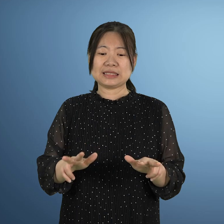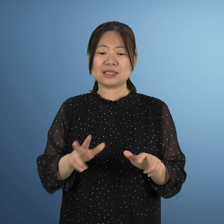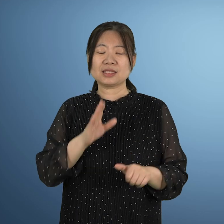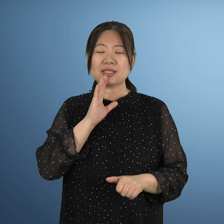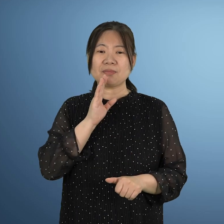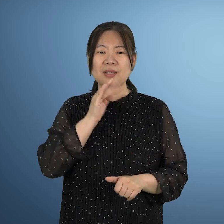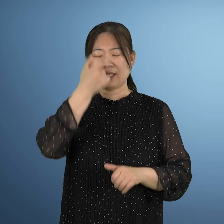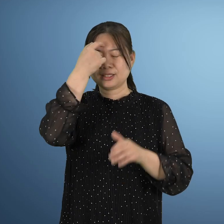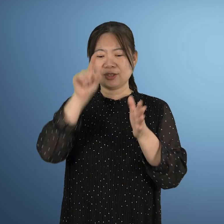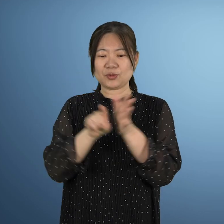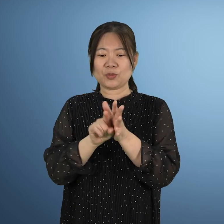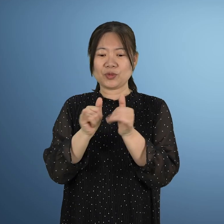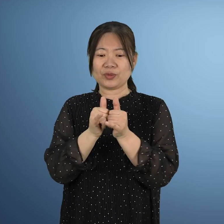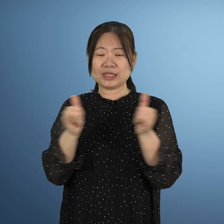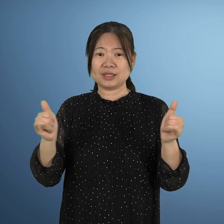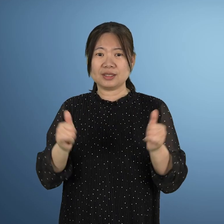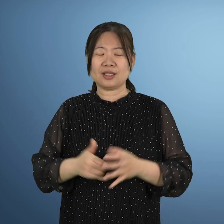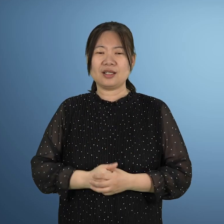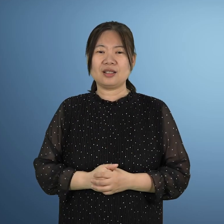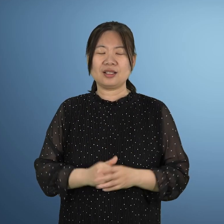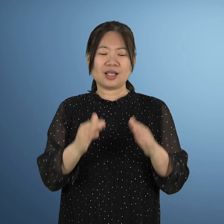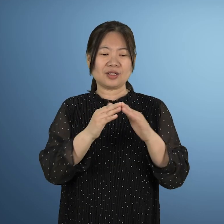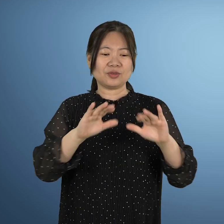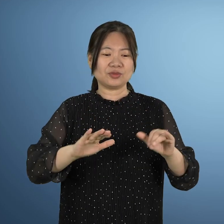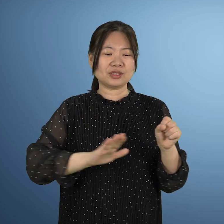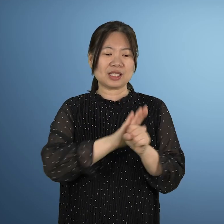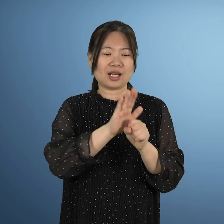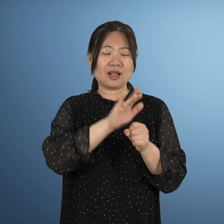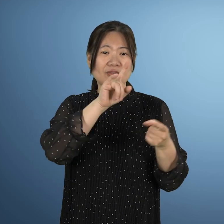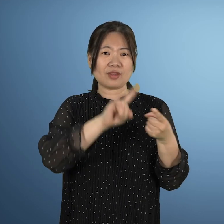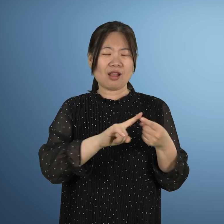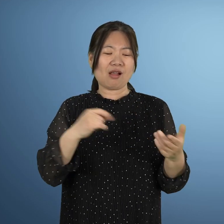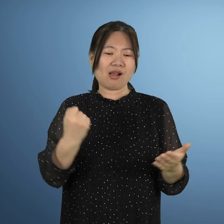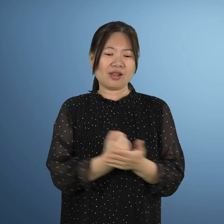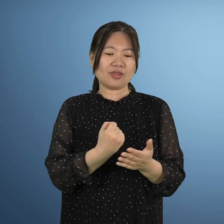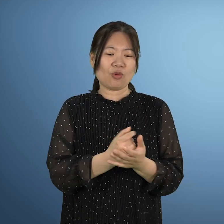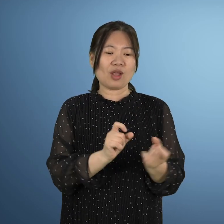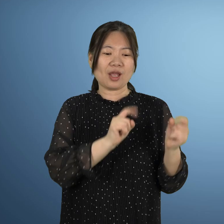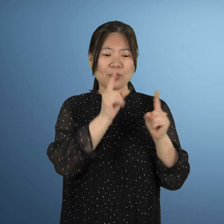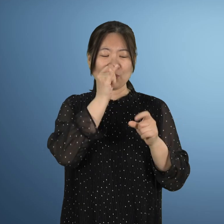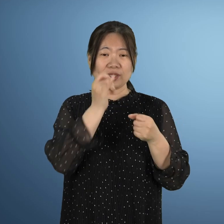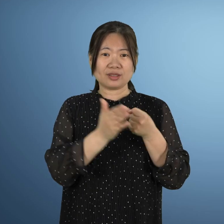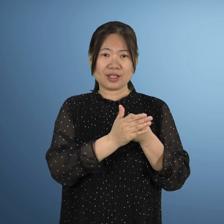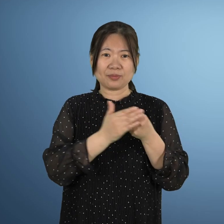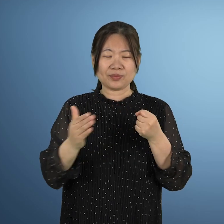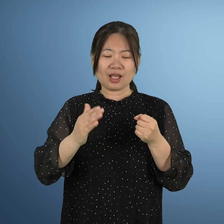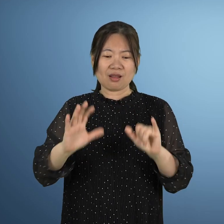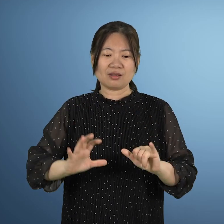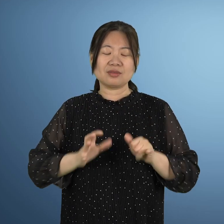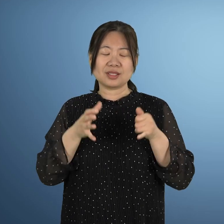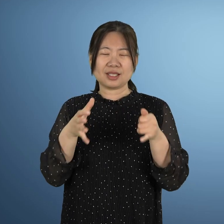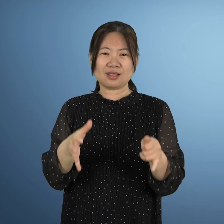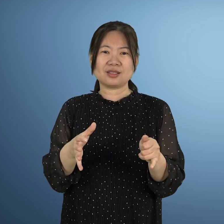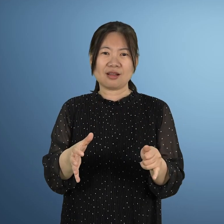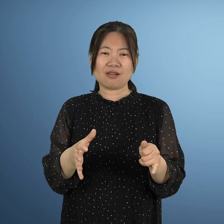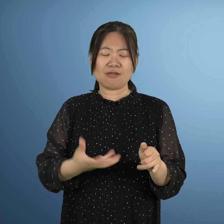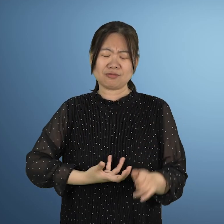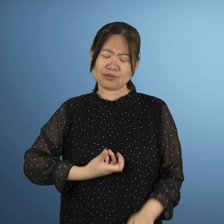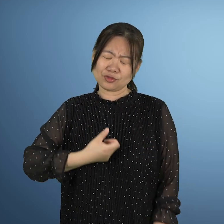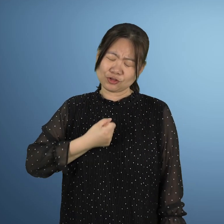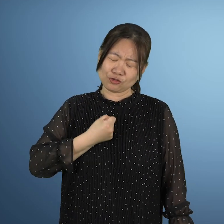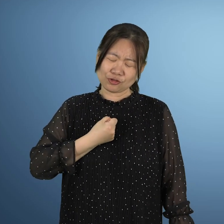지금이야말로 우리 기독교인들이 이웃사랑에 대한 애통함을 회복해서 세상에